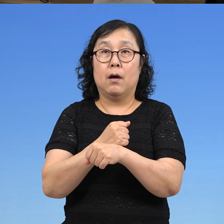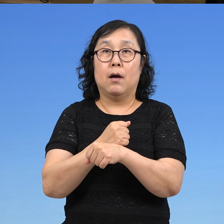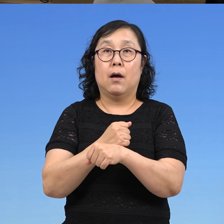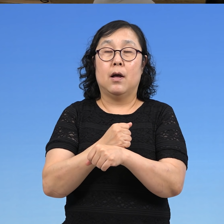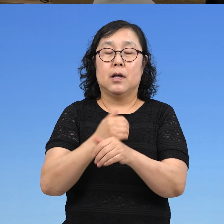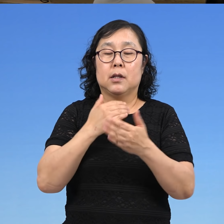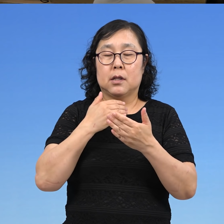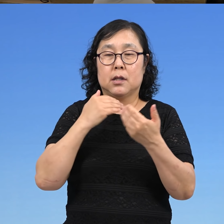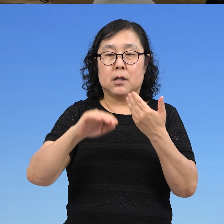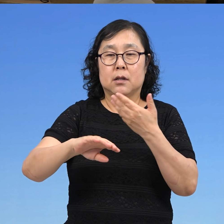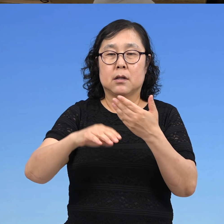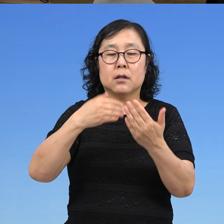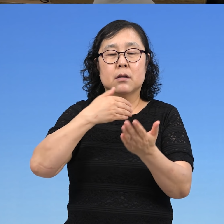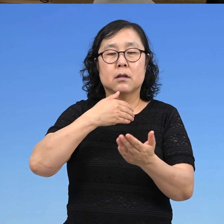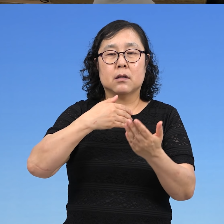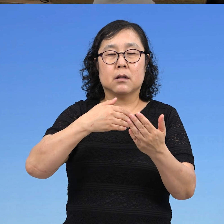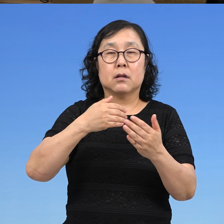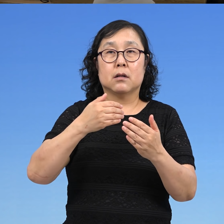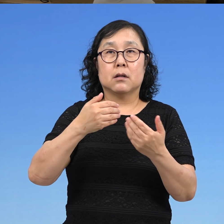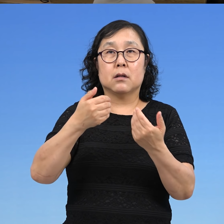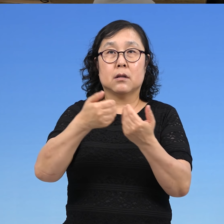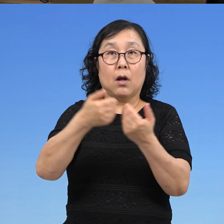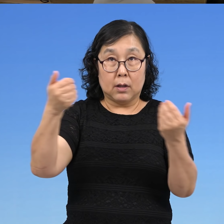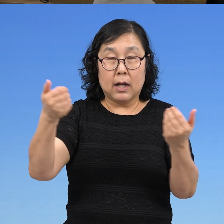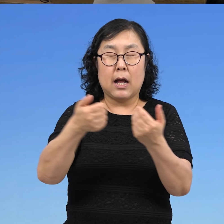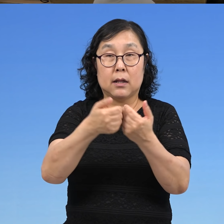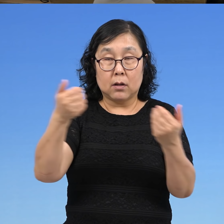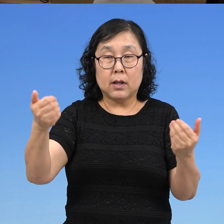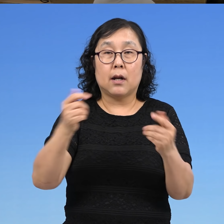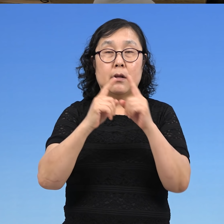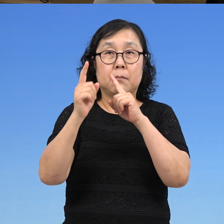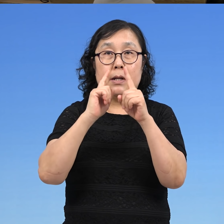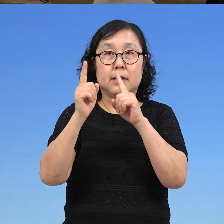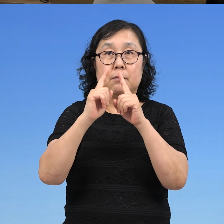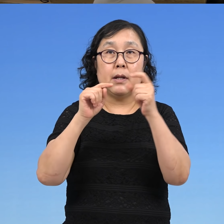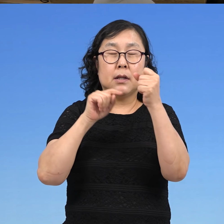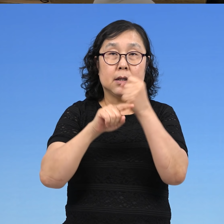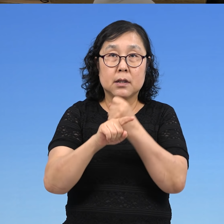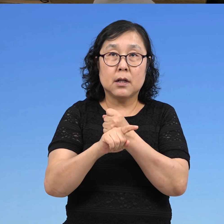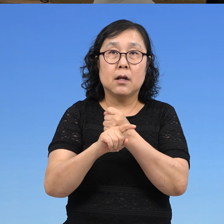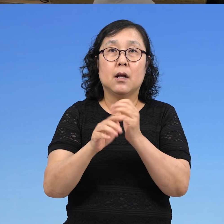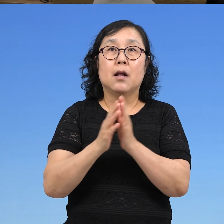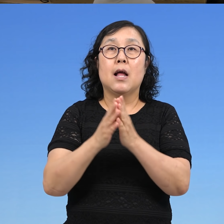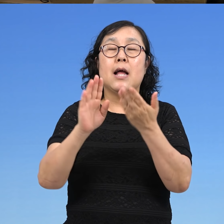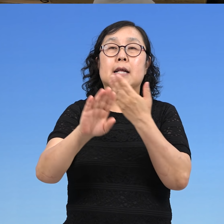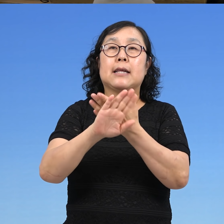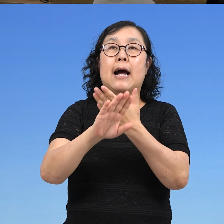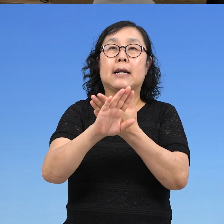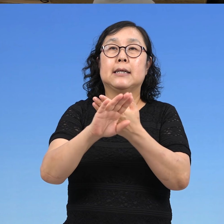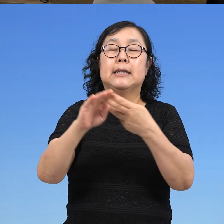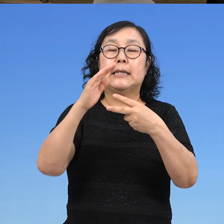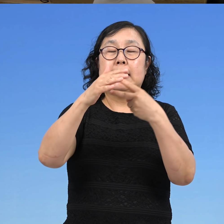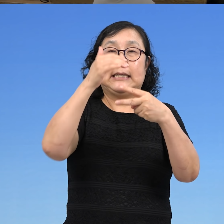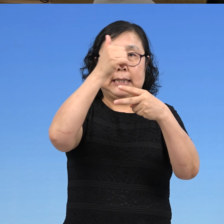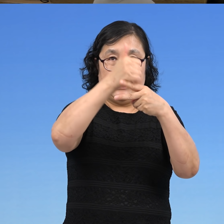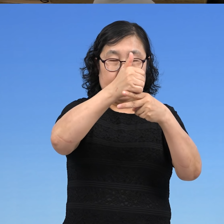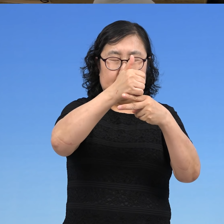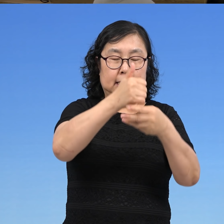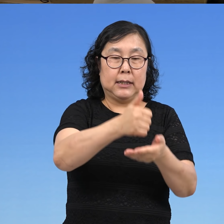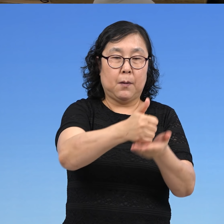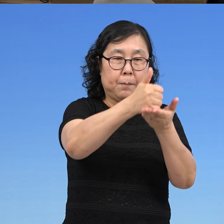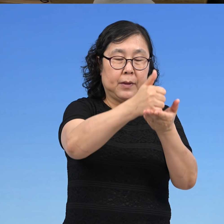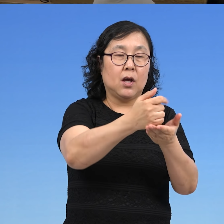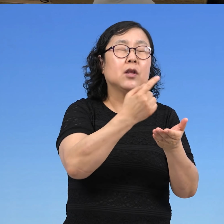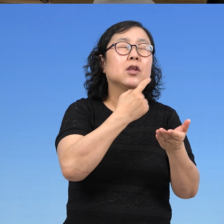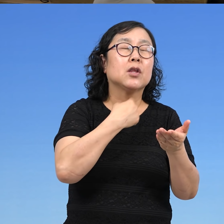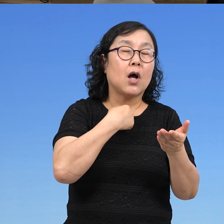떠나라는 이 말씀의 의미를 요수 안 어떻게 부여 의미를 부여 합니까 다른 신들을 섬기고 있던